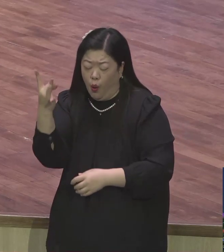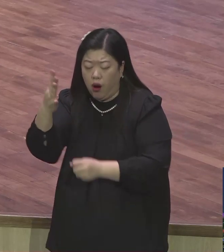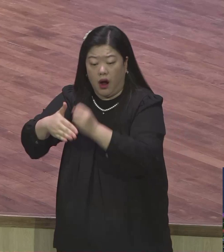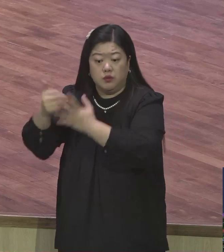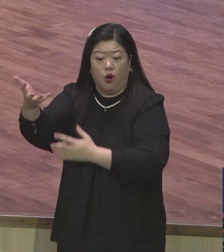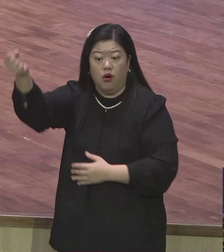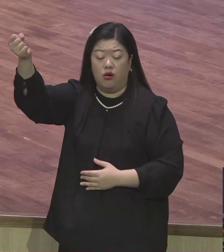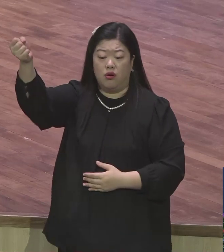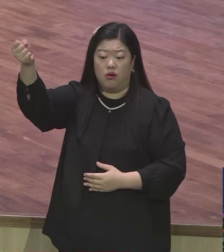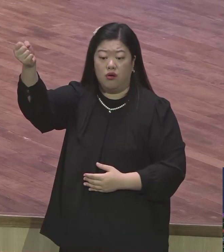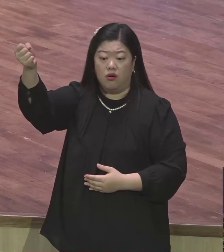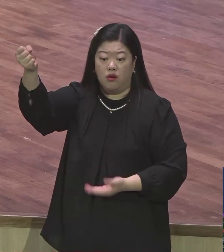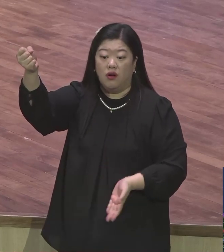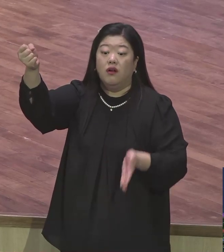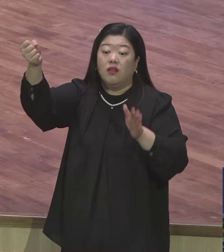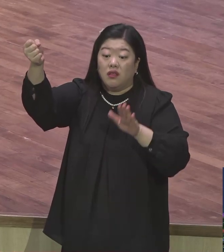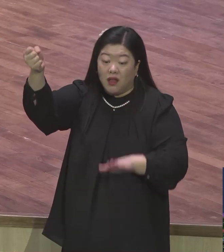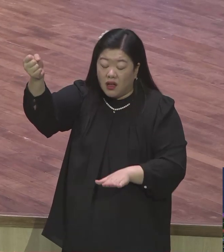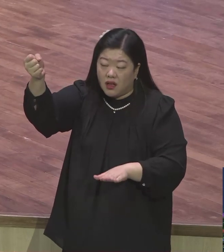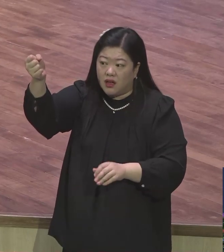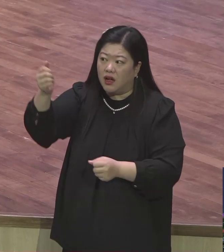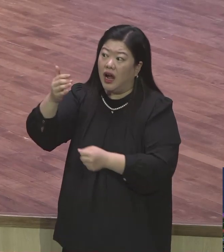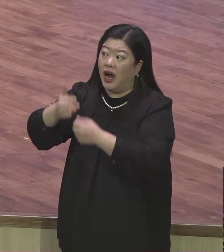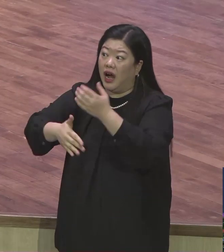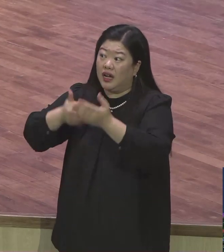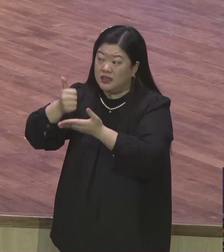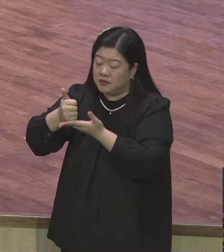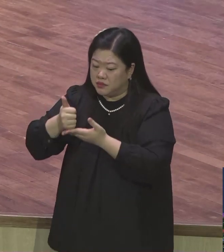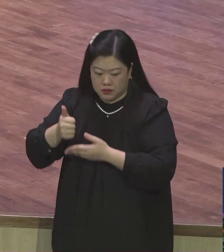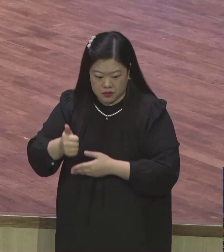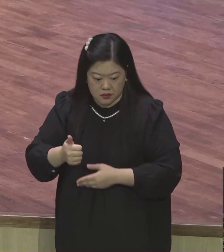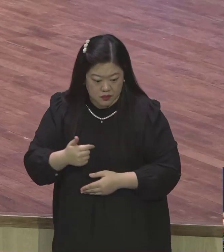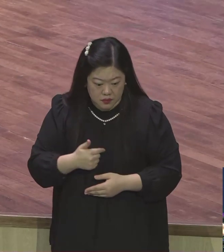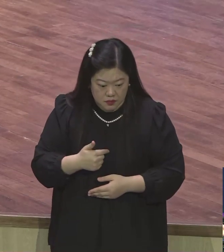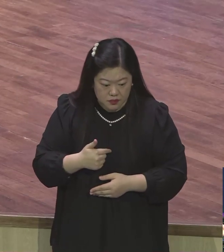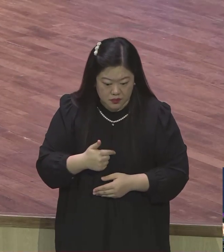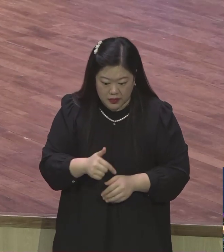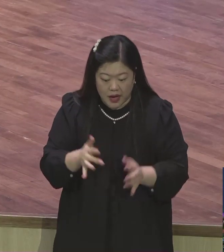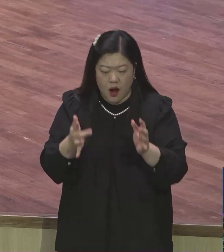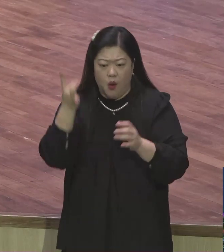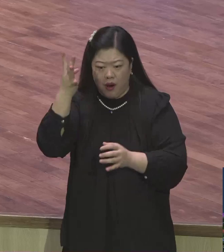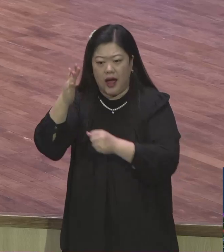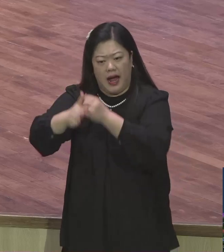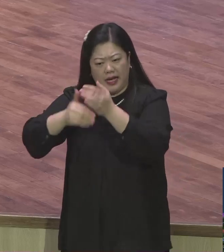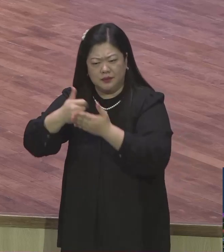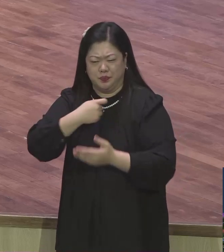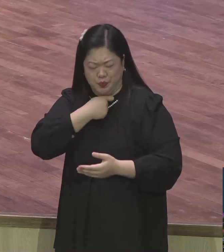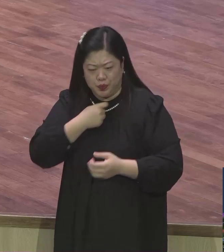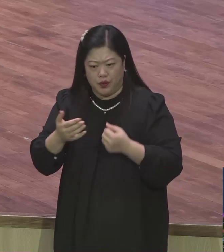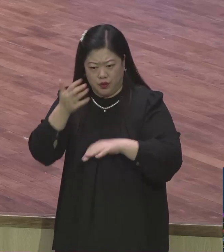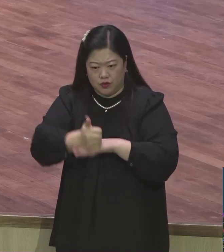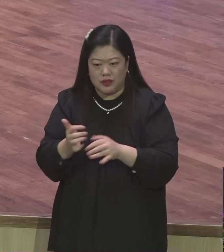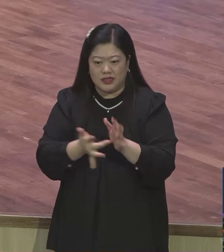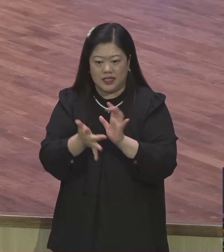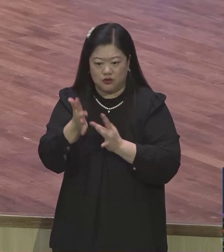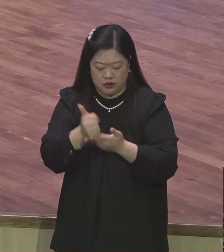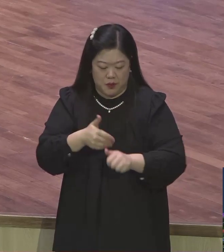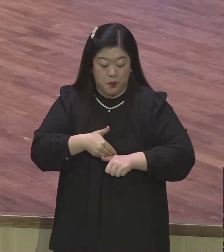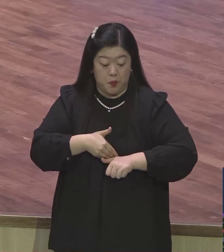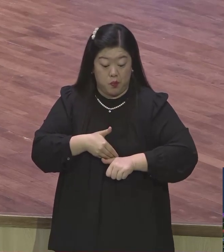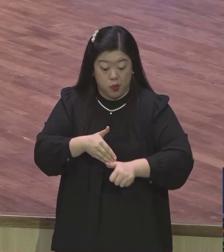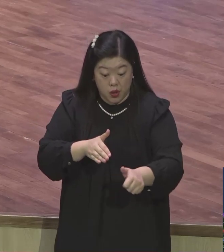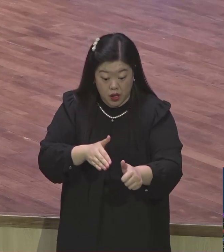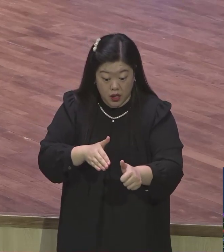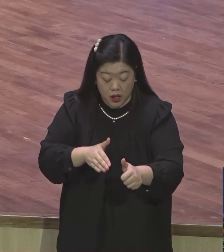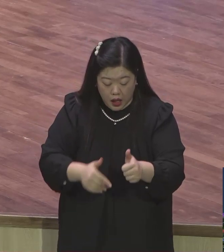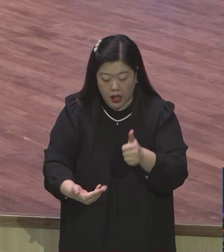사실 하나님이 해야 돼요. 하나님의 소원이요. 예수님 보내서 예수님이 하셔야 될 일을 지금 누가 합니까? 사도들이 했고 우리들이 하고